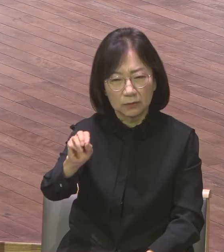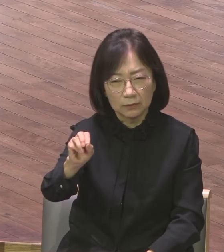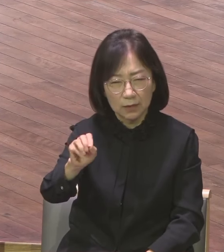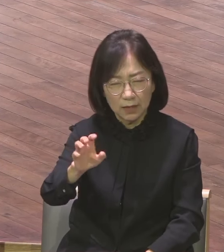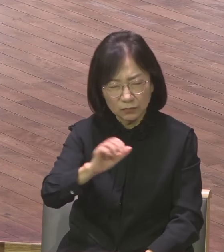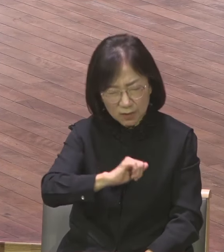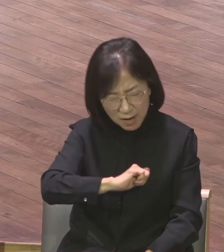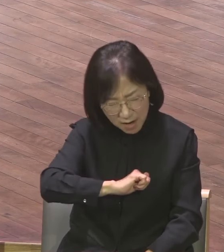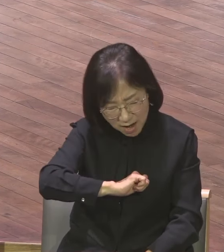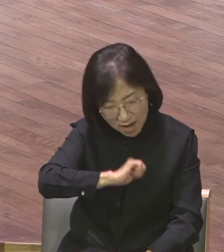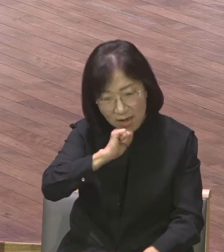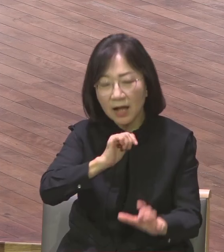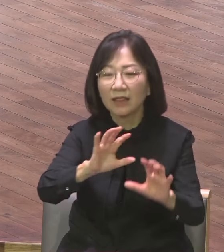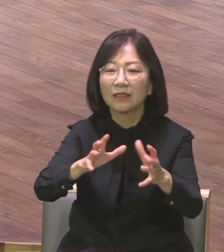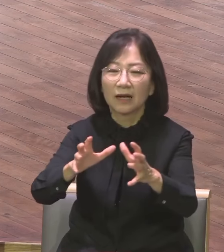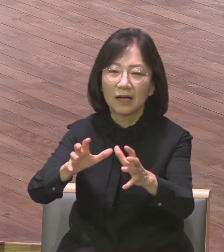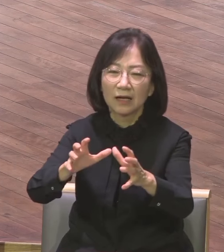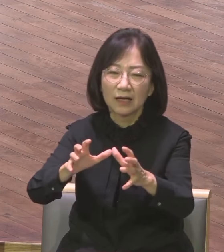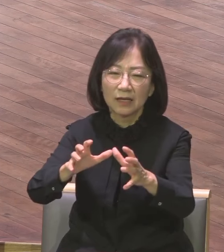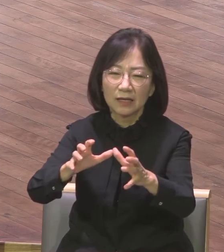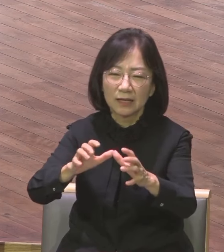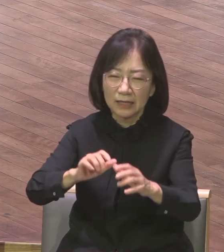그렇게 가난합니다 다들.